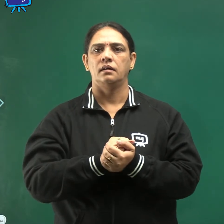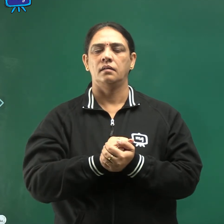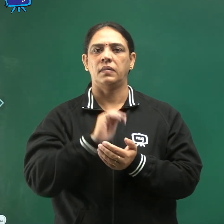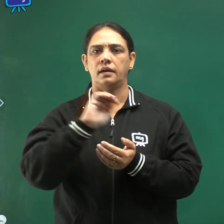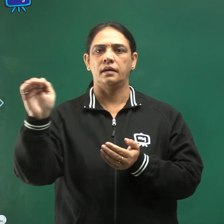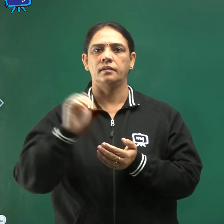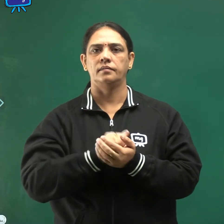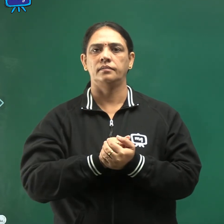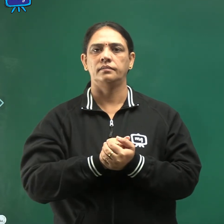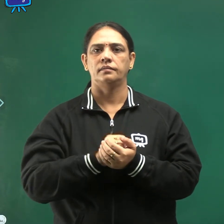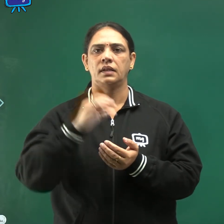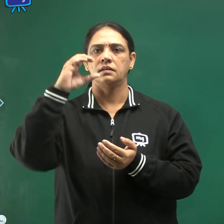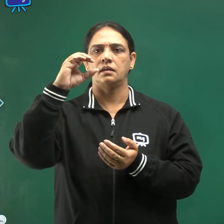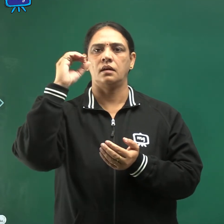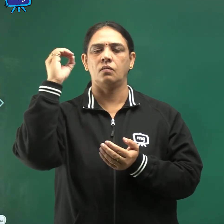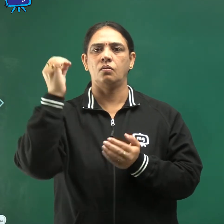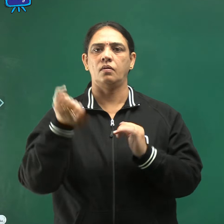बटे कॉस